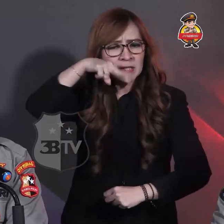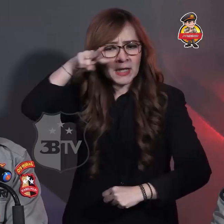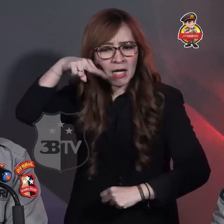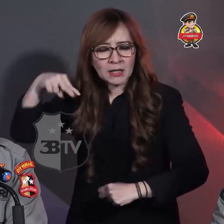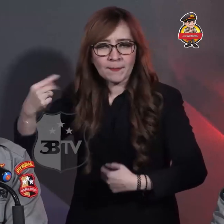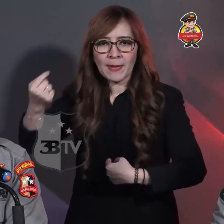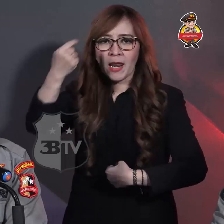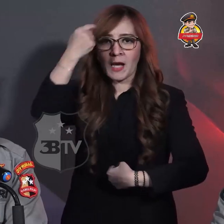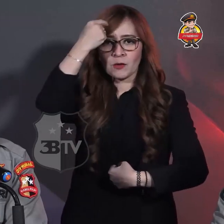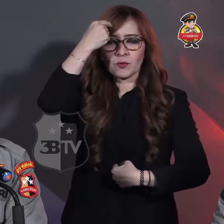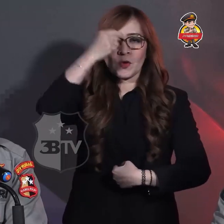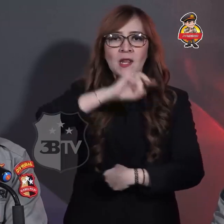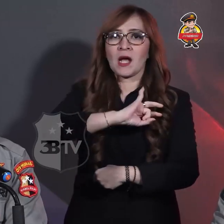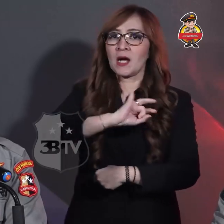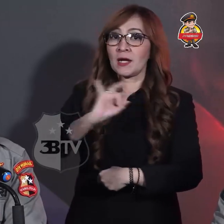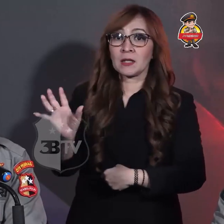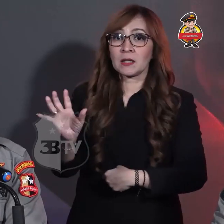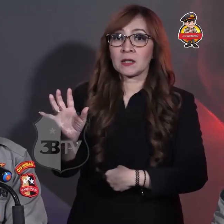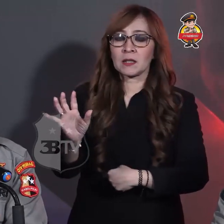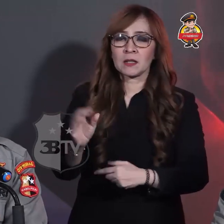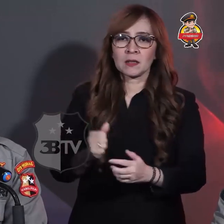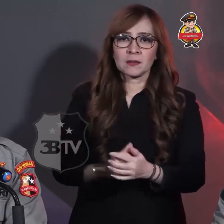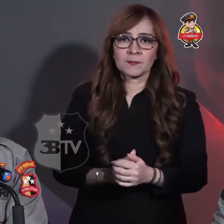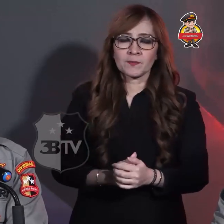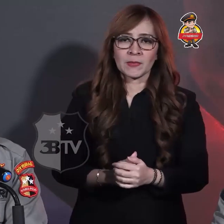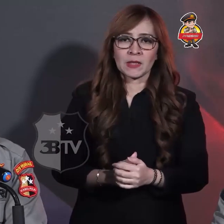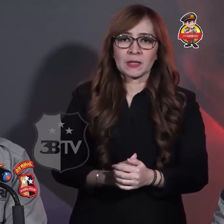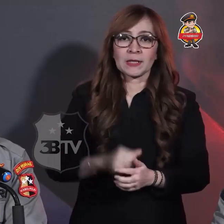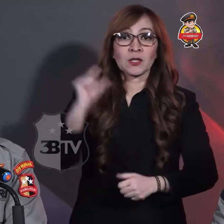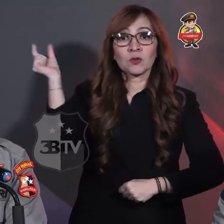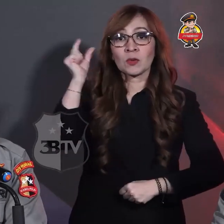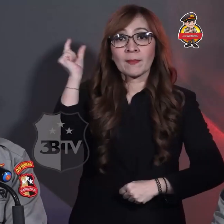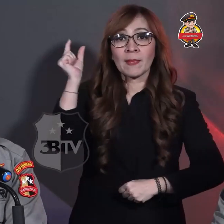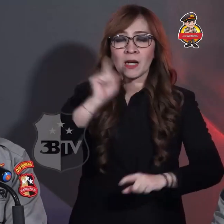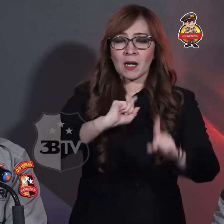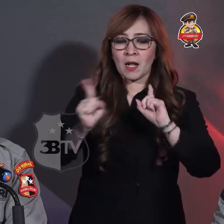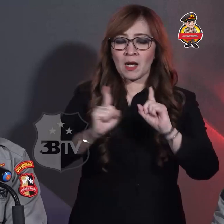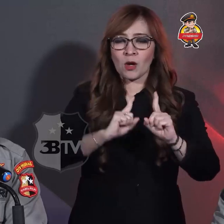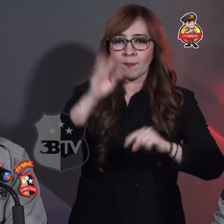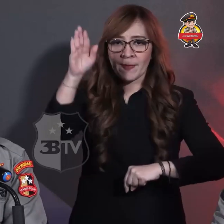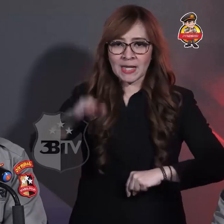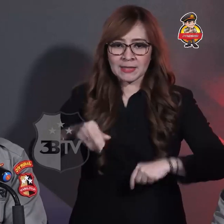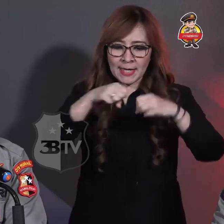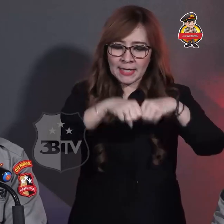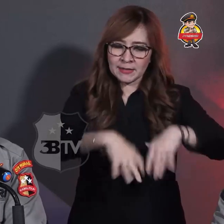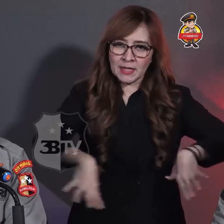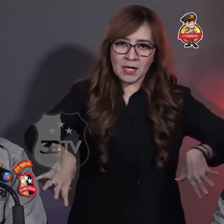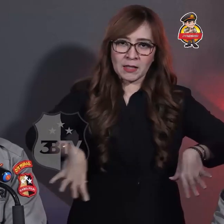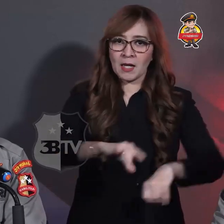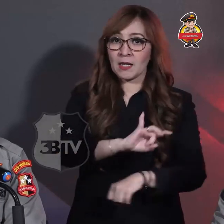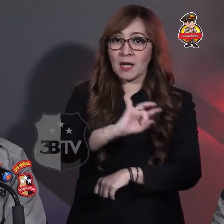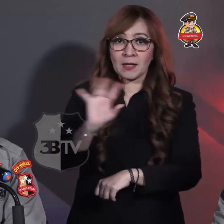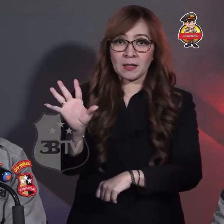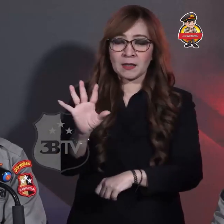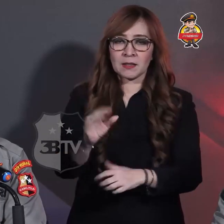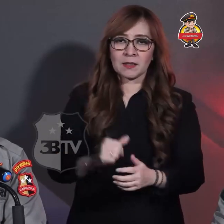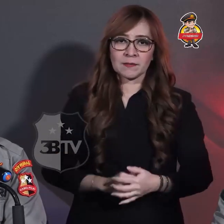atau tersangka yang lain. Apalagi masih ada jaringan-jaringan yang lain. Seperti tadi saya sampaikan